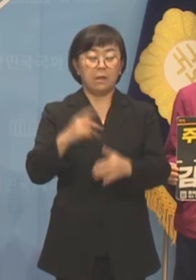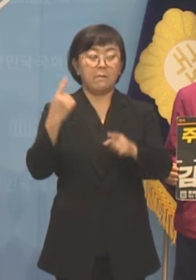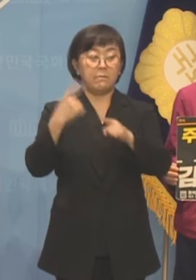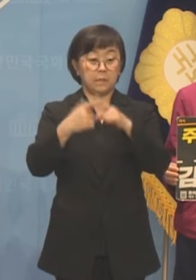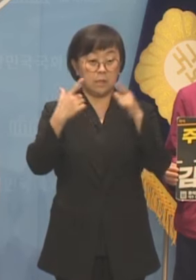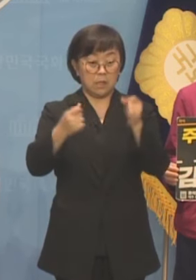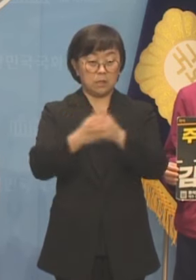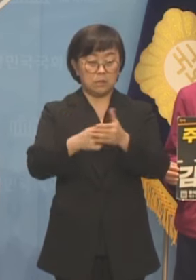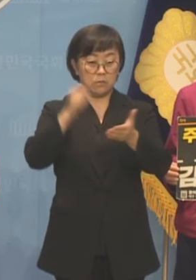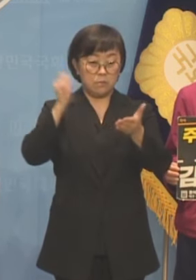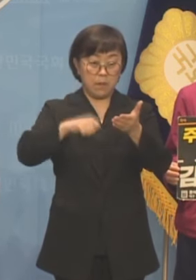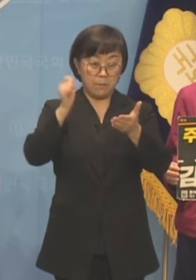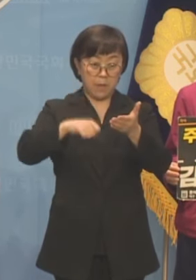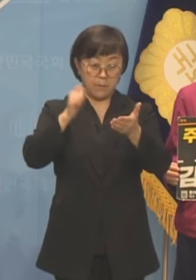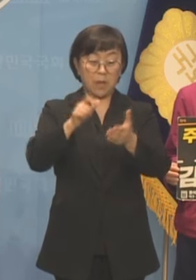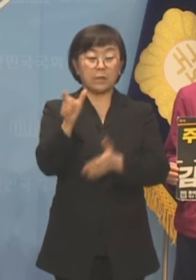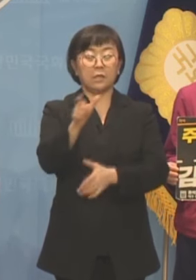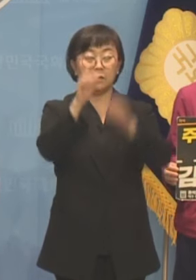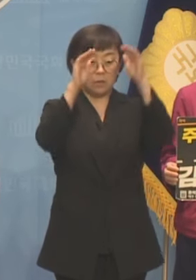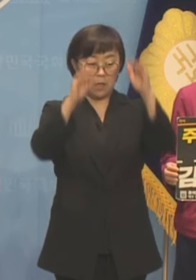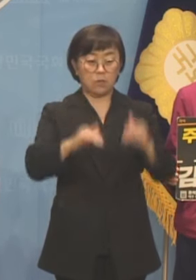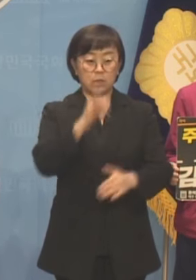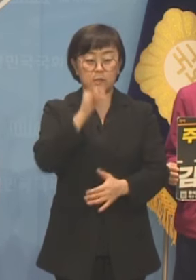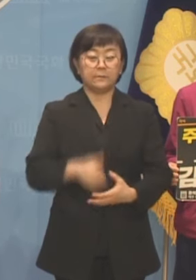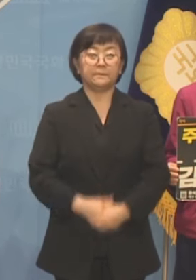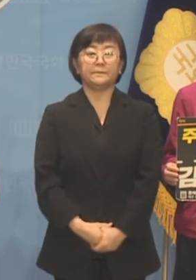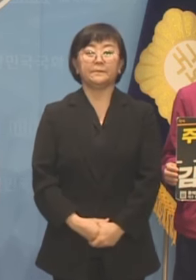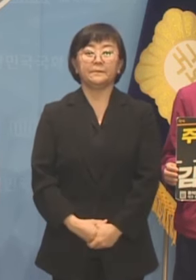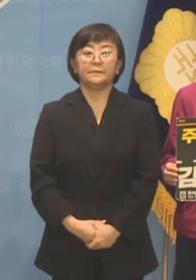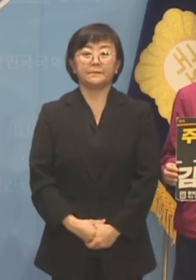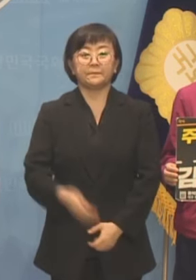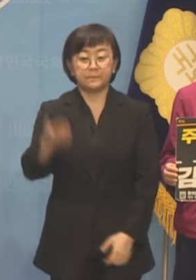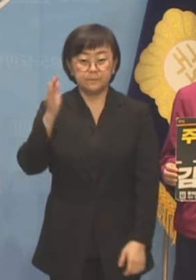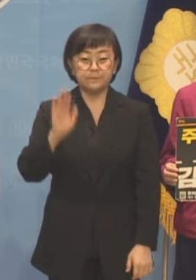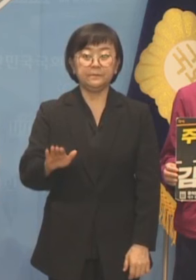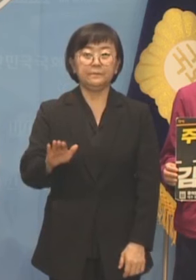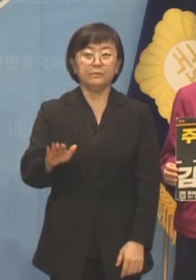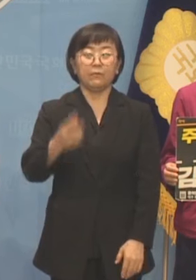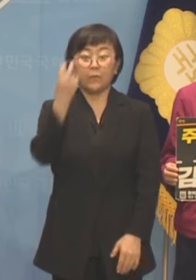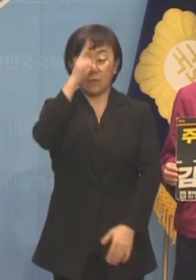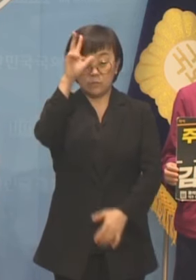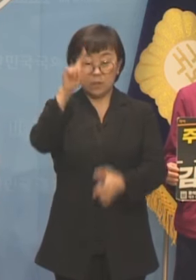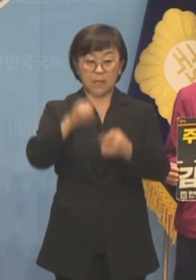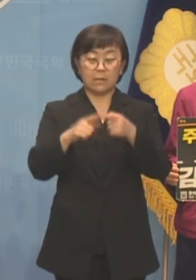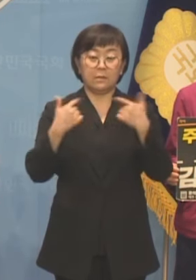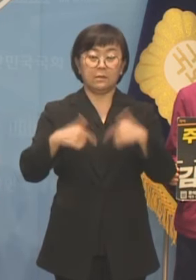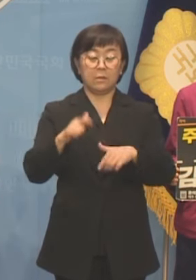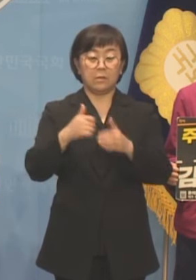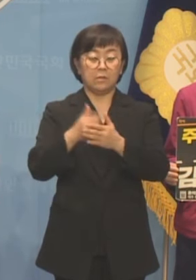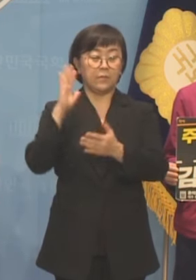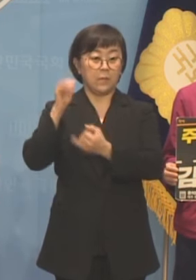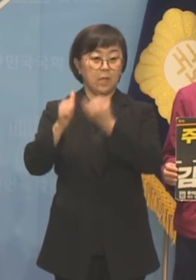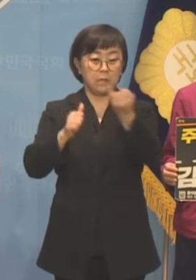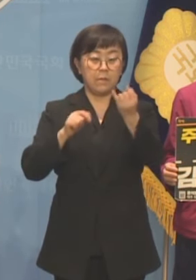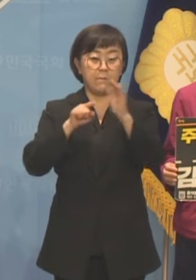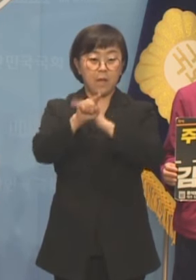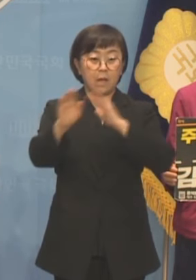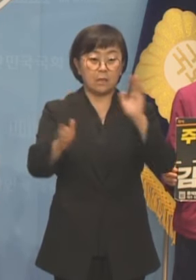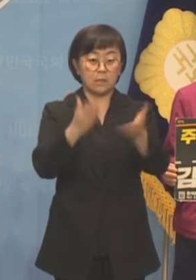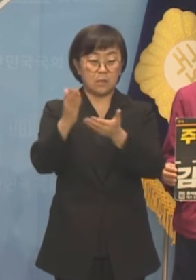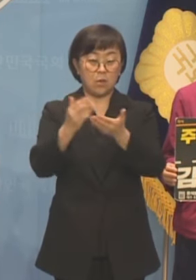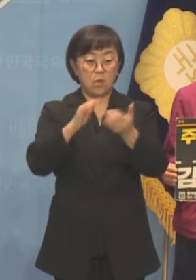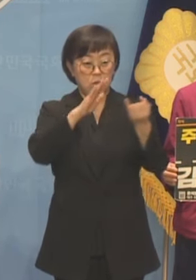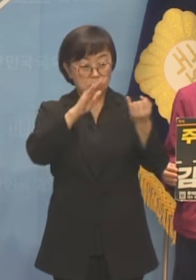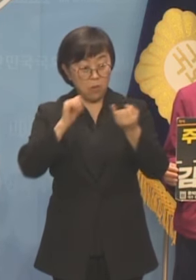판결문에서 확인할 수 있었습니다 그런데 검찰이 늘하던 김건희 여사 압수수색